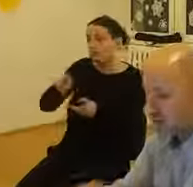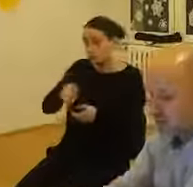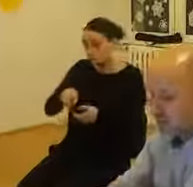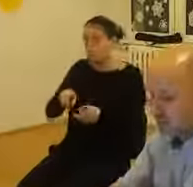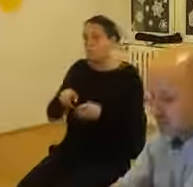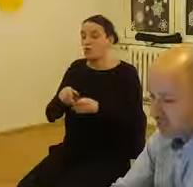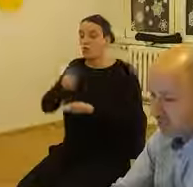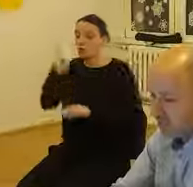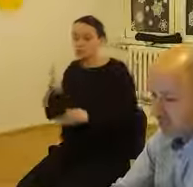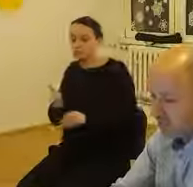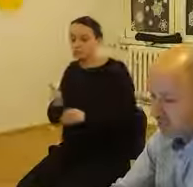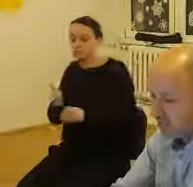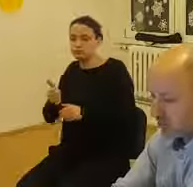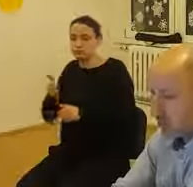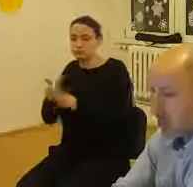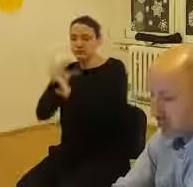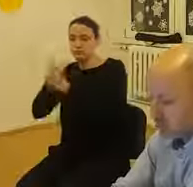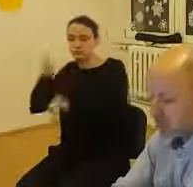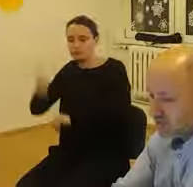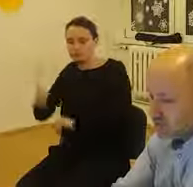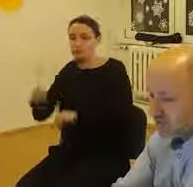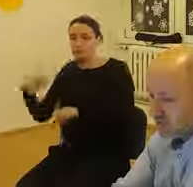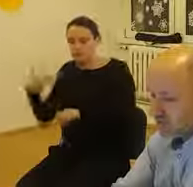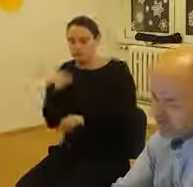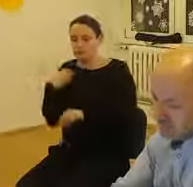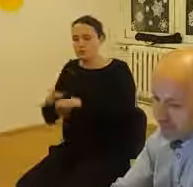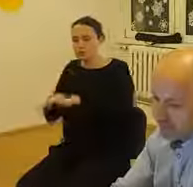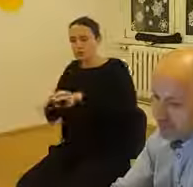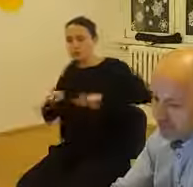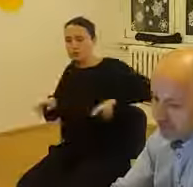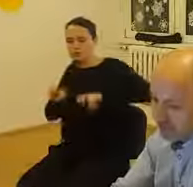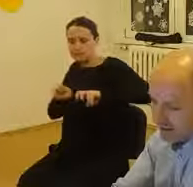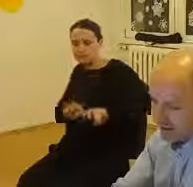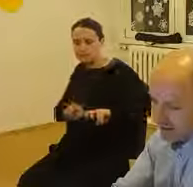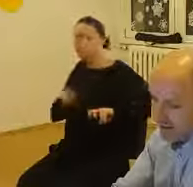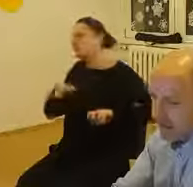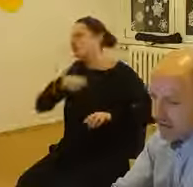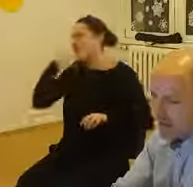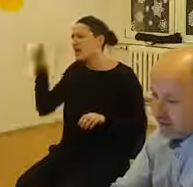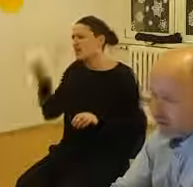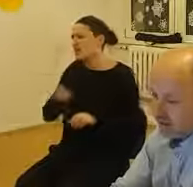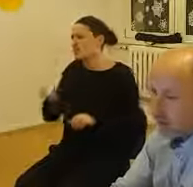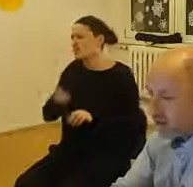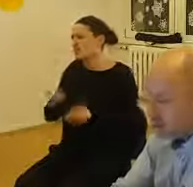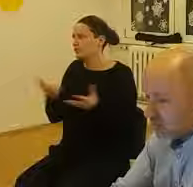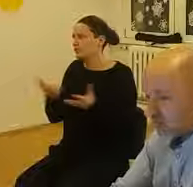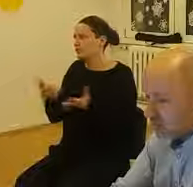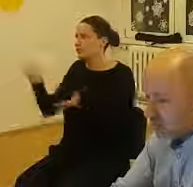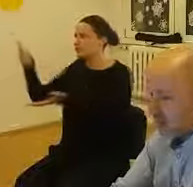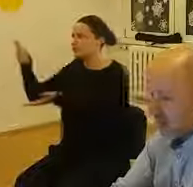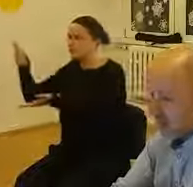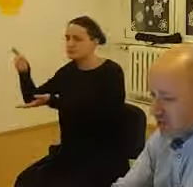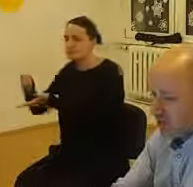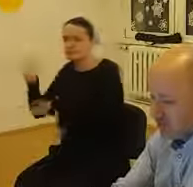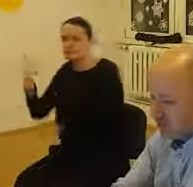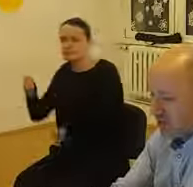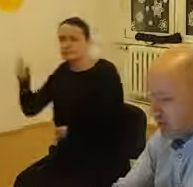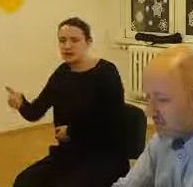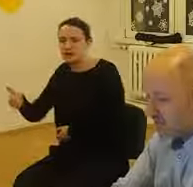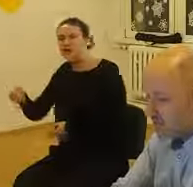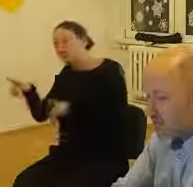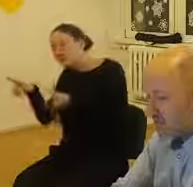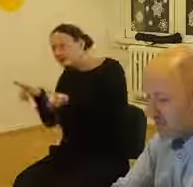przystanku autobusowym zamontowane takie podpórki. One rzeczywiście najlepiej się sprawdzają przy przystankach. Przy niektórych przejściach dla pieszych